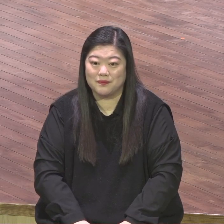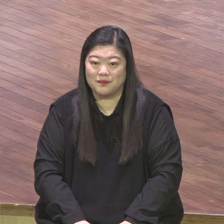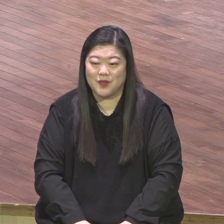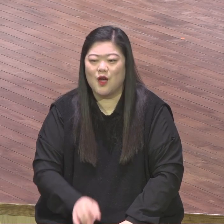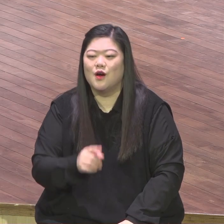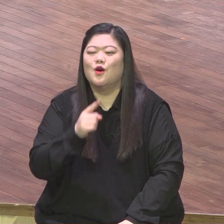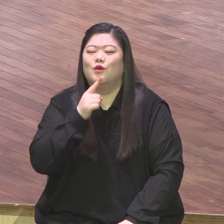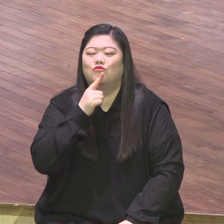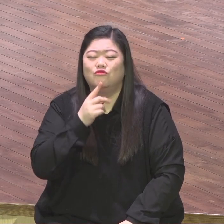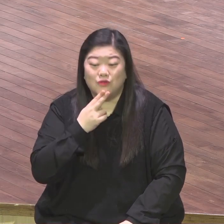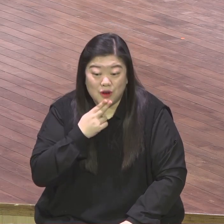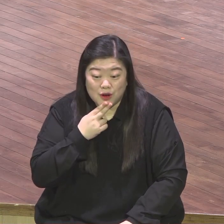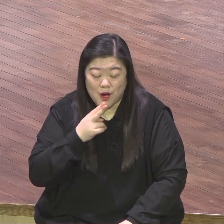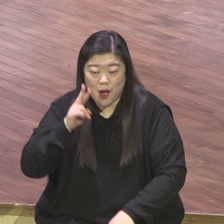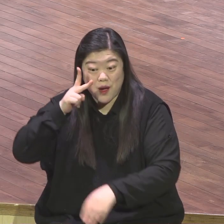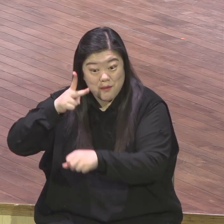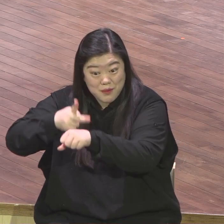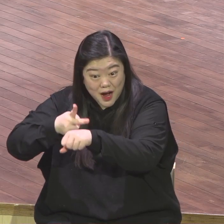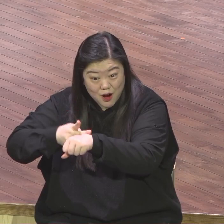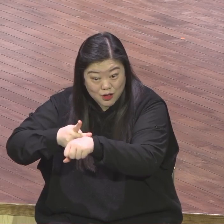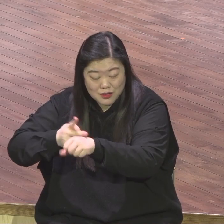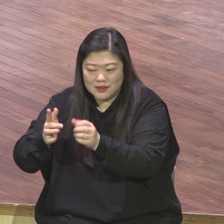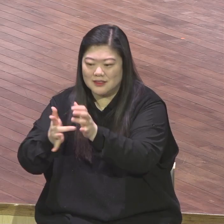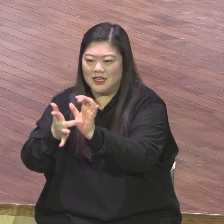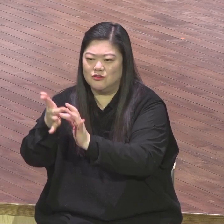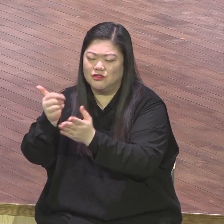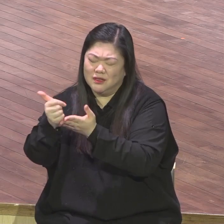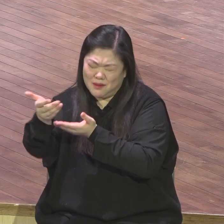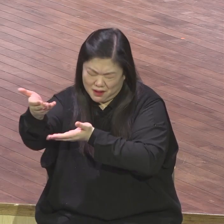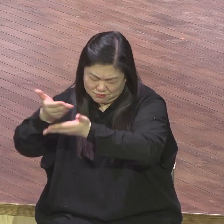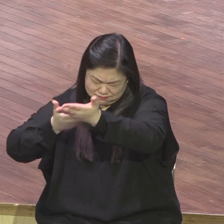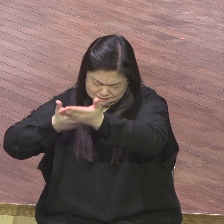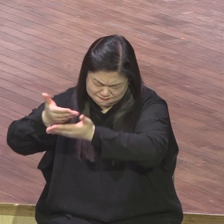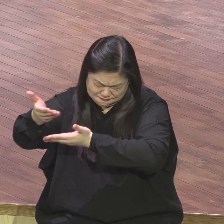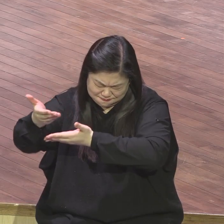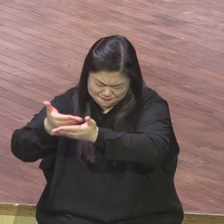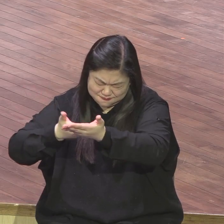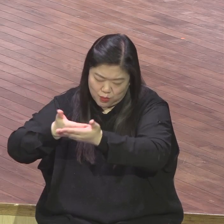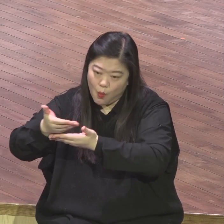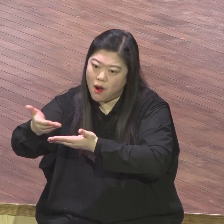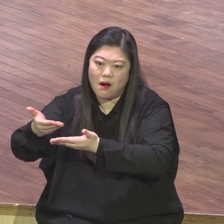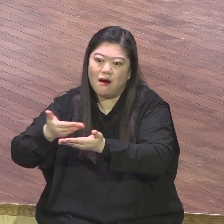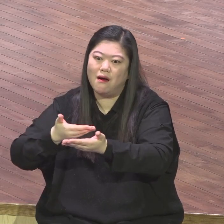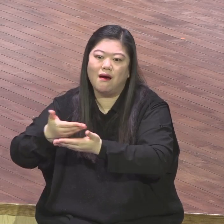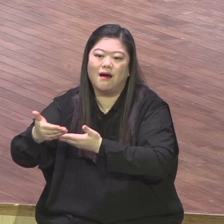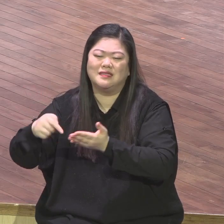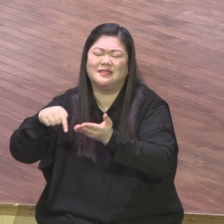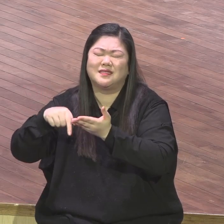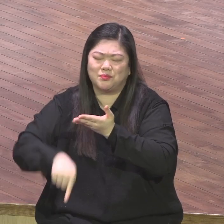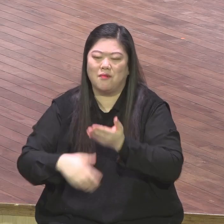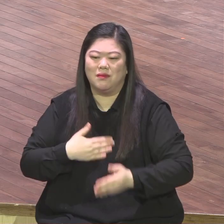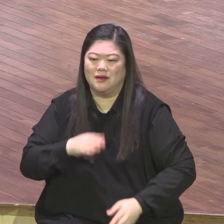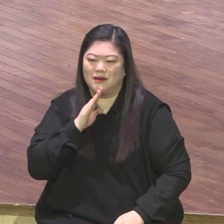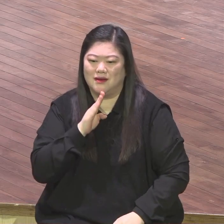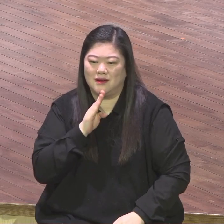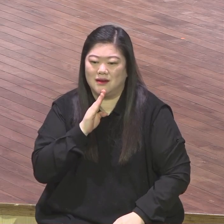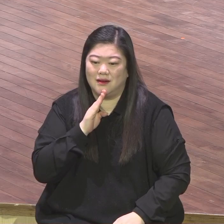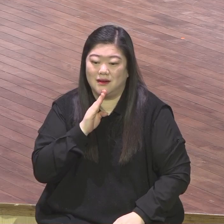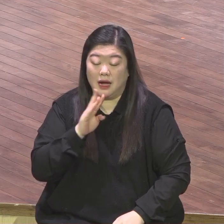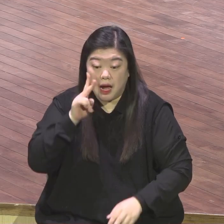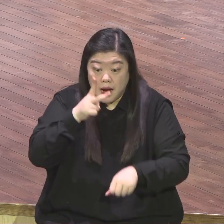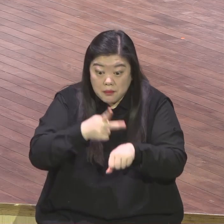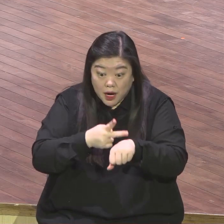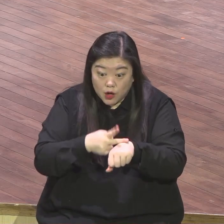같은 인물이 없어요. 얼마나 깊은 소통이나 삼청청 다녀왔다니까요. 자기 육체를